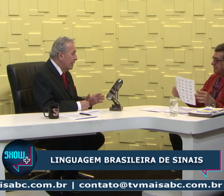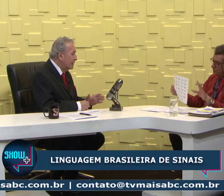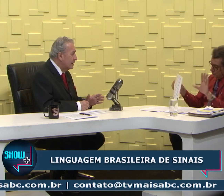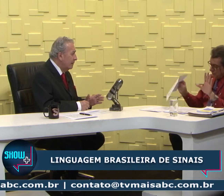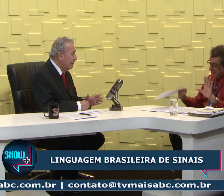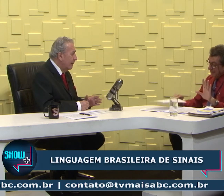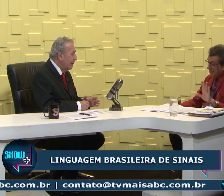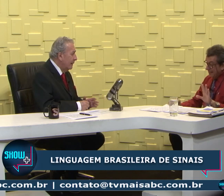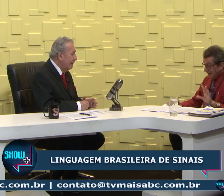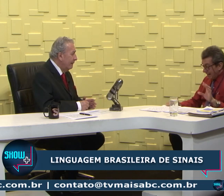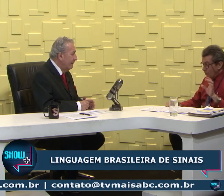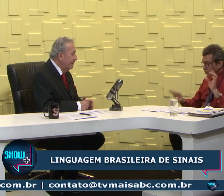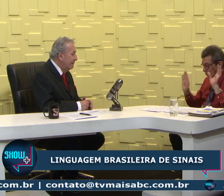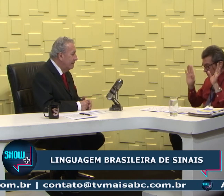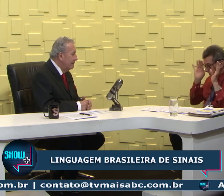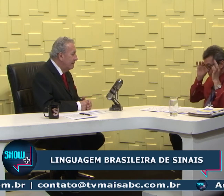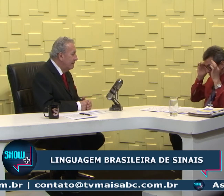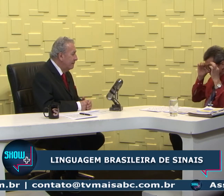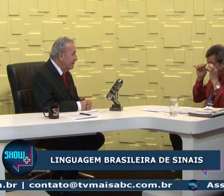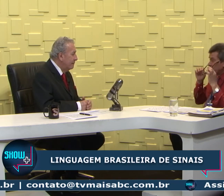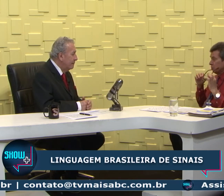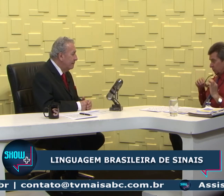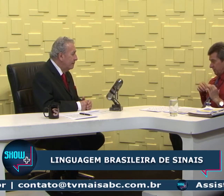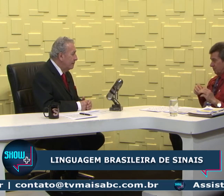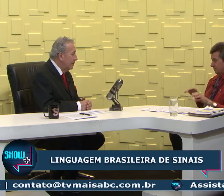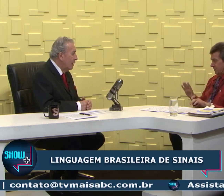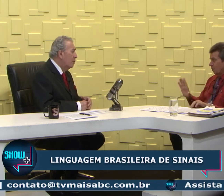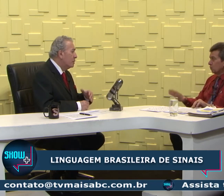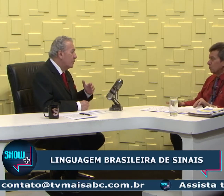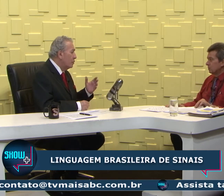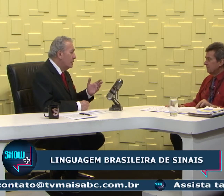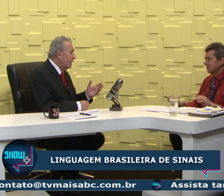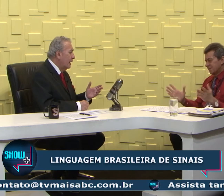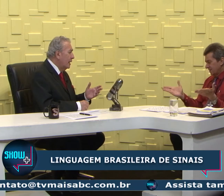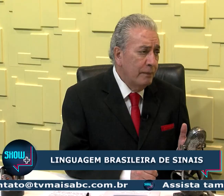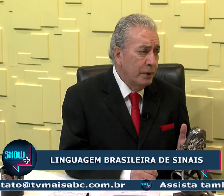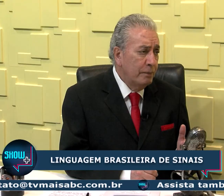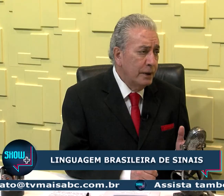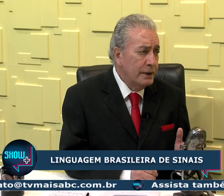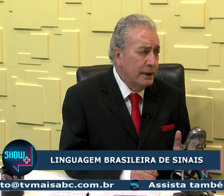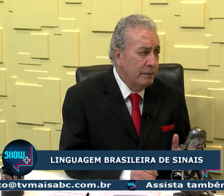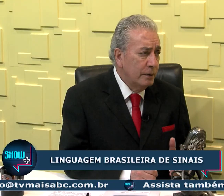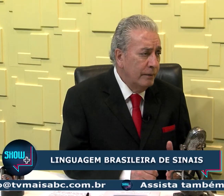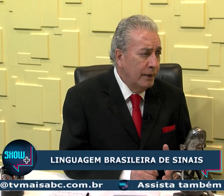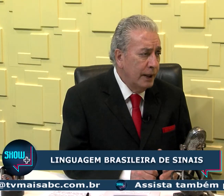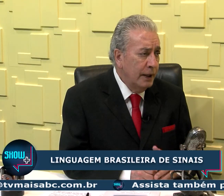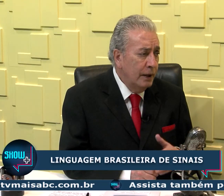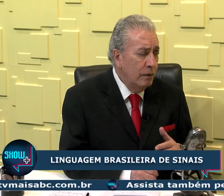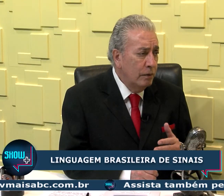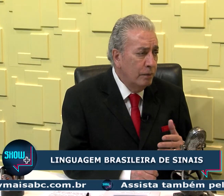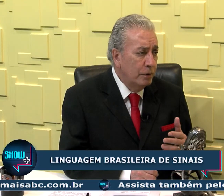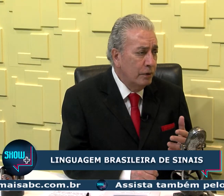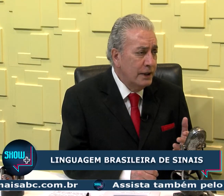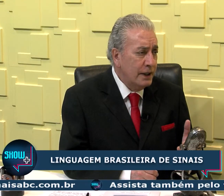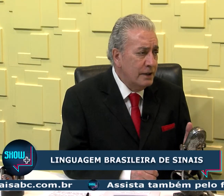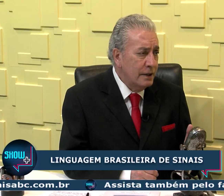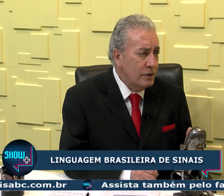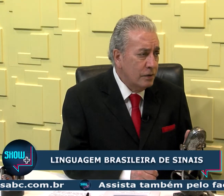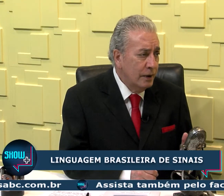nos alguma alguns lugares usam as pessoas mas ela é mais seguras é assim é que nem o português castiço sim